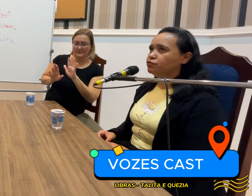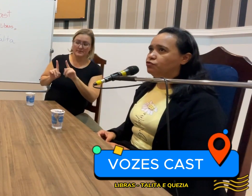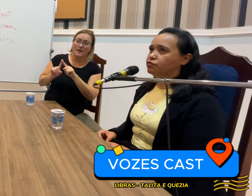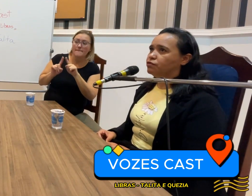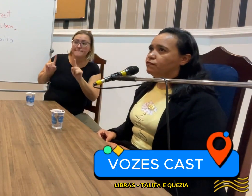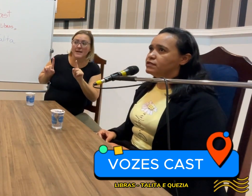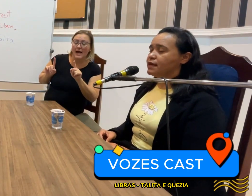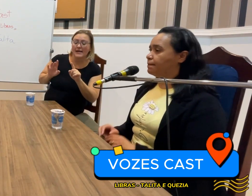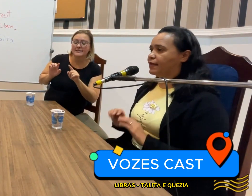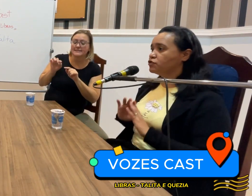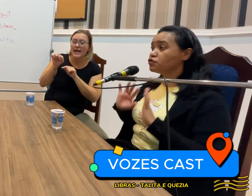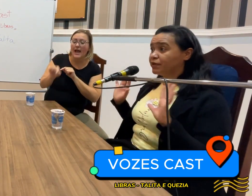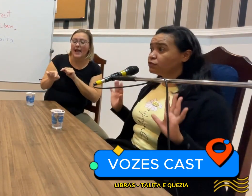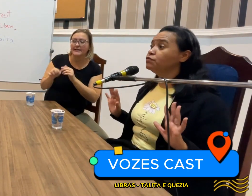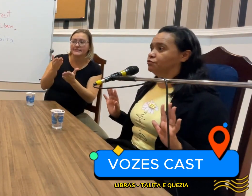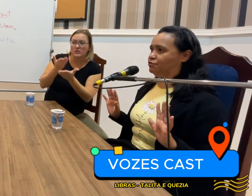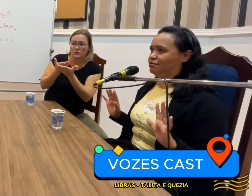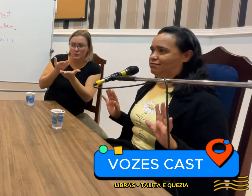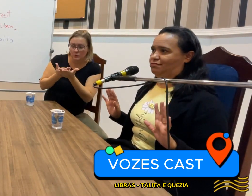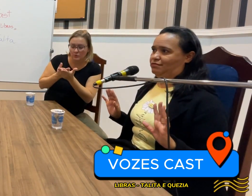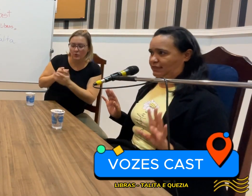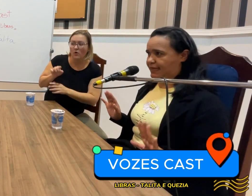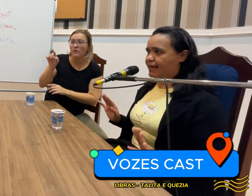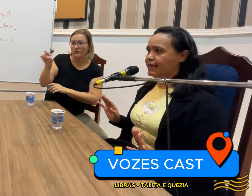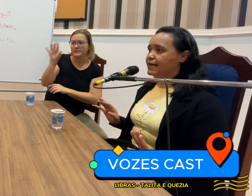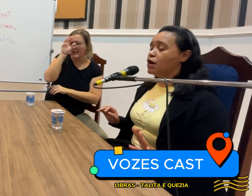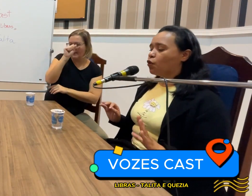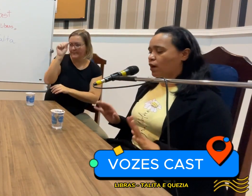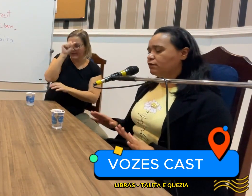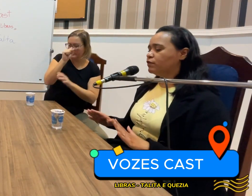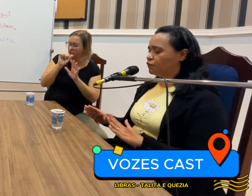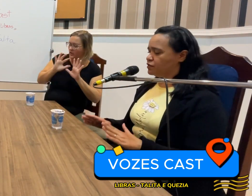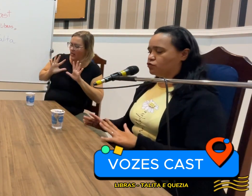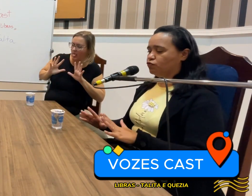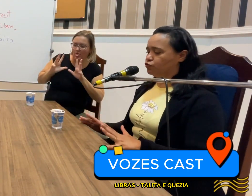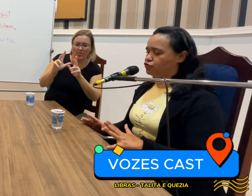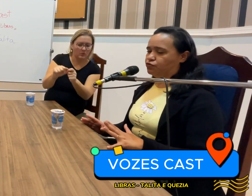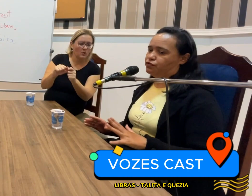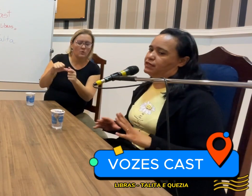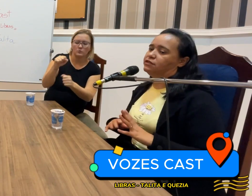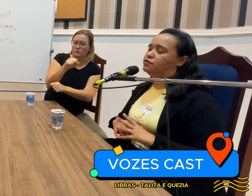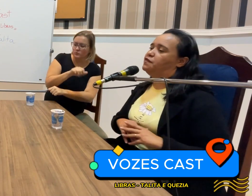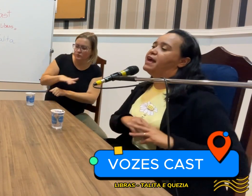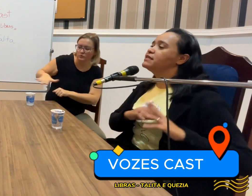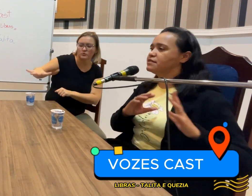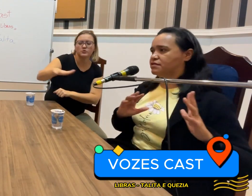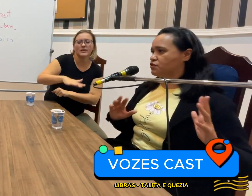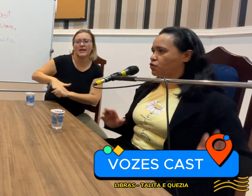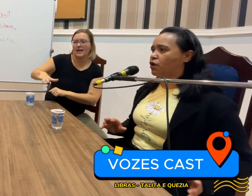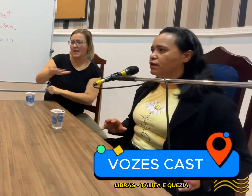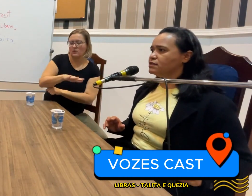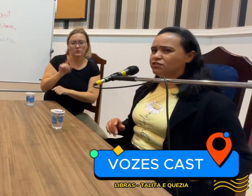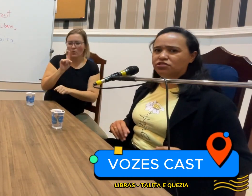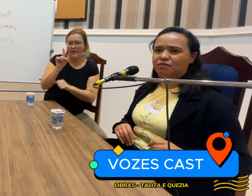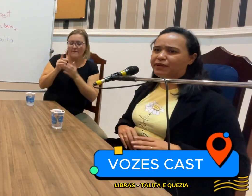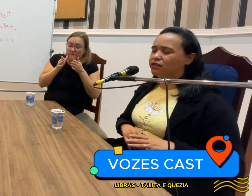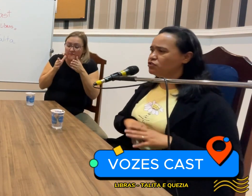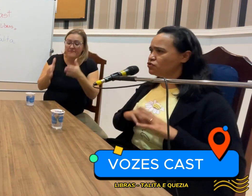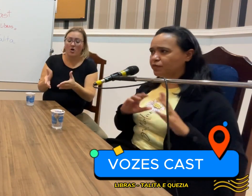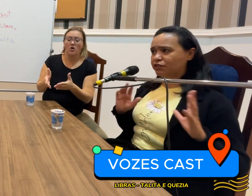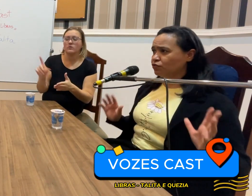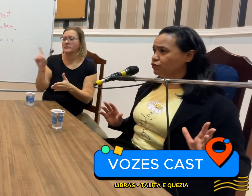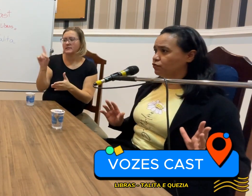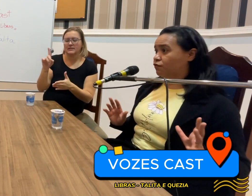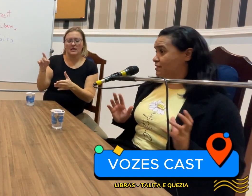um estudo, você aprende sobre tudo. Sim. Né? Quando eu fiz cursos em diversas escolas, a gente